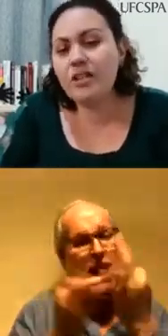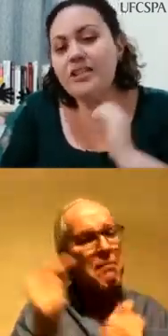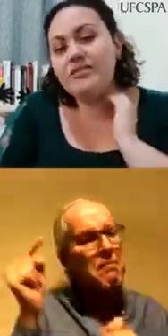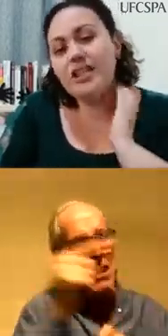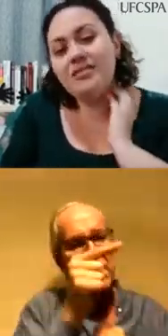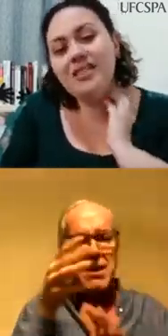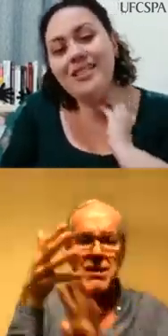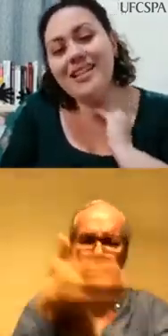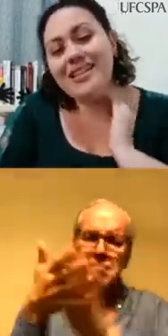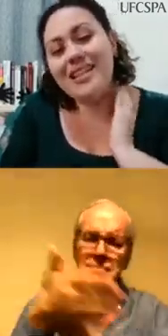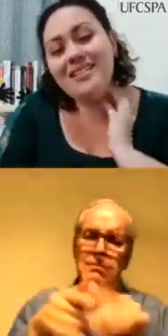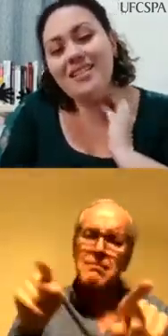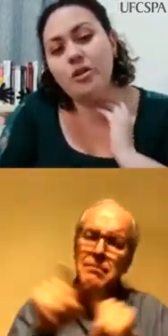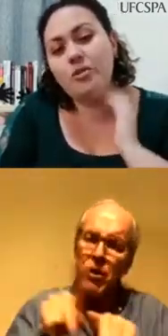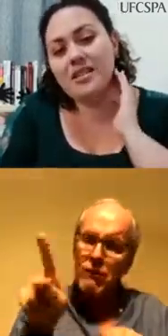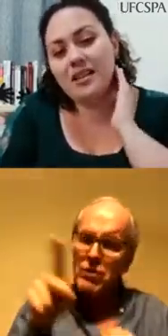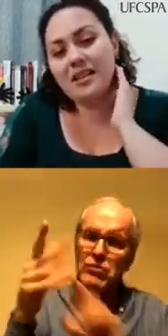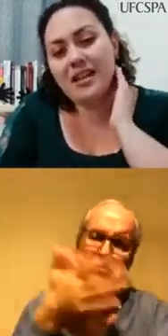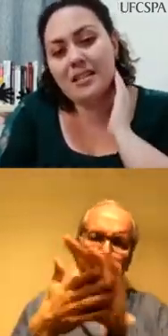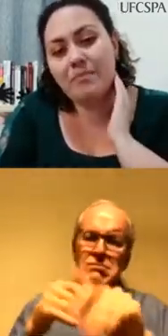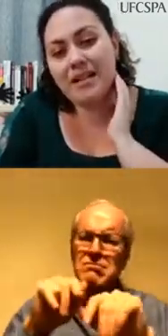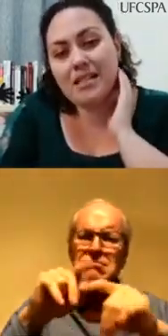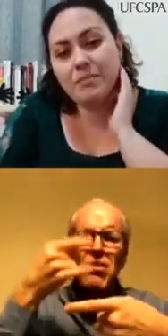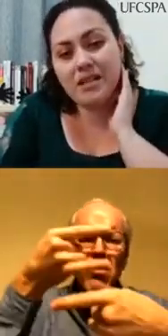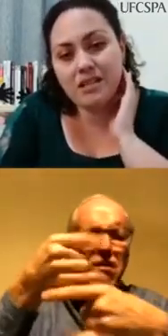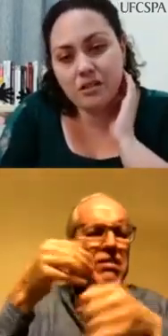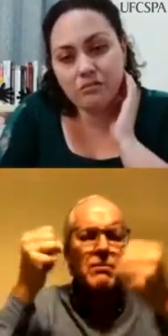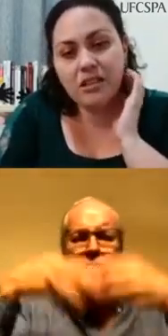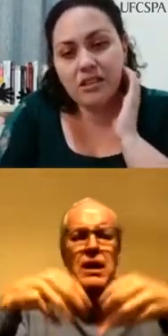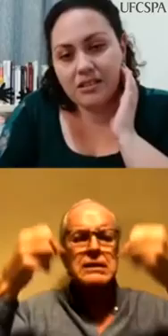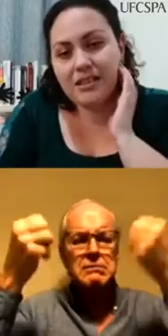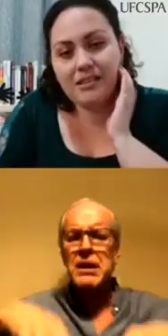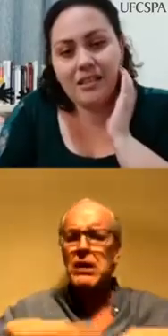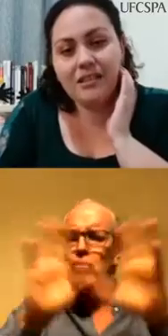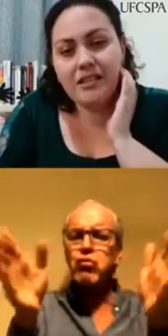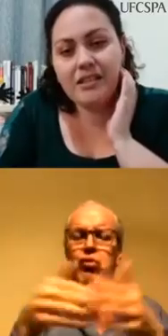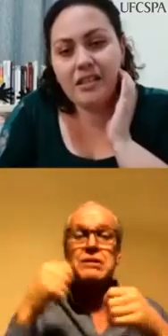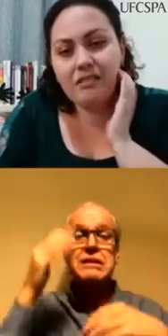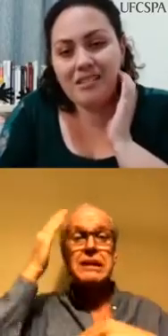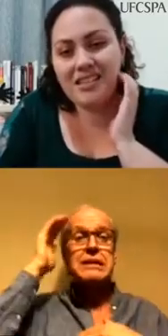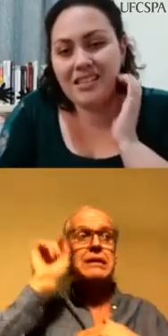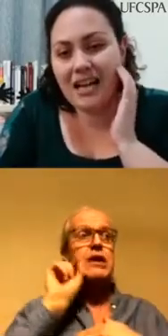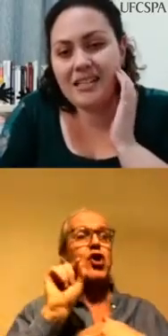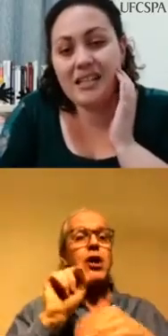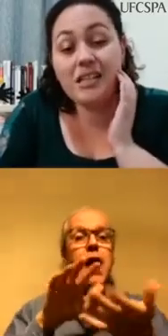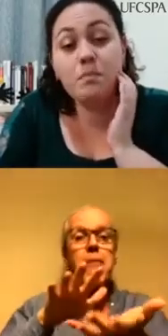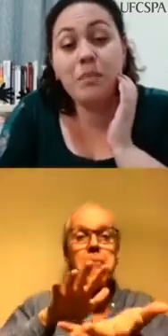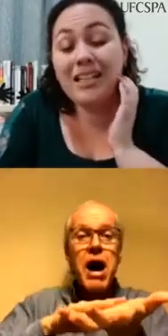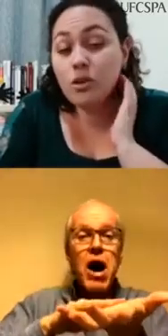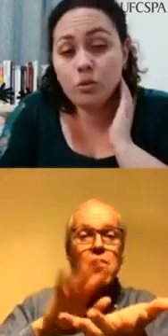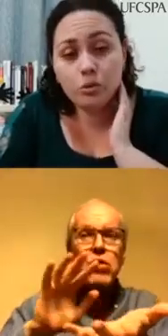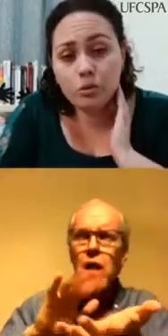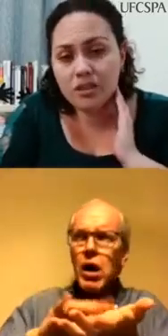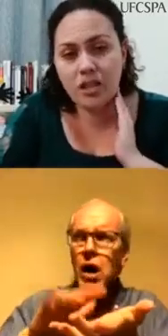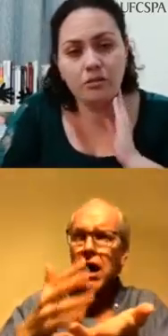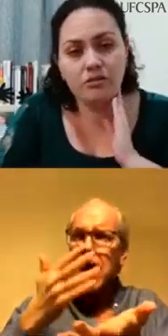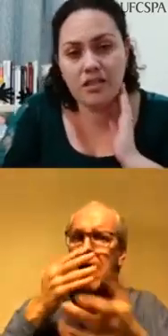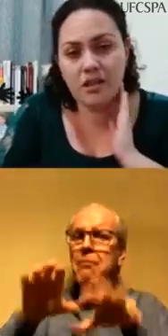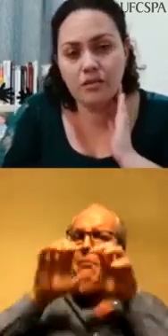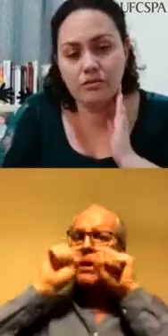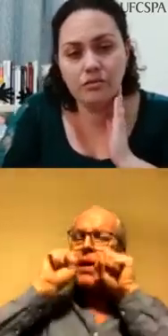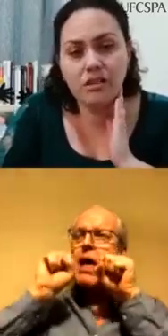comunicação, tenta trazer, então, essa participação, né, da criança em língua de sinais, né, explica tudo o que